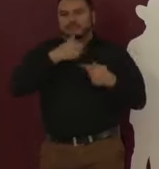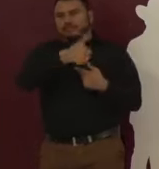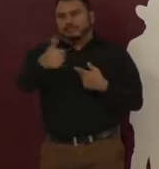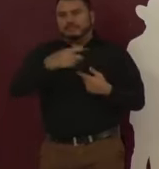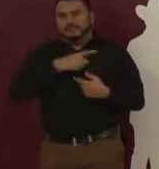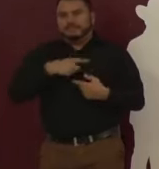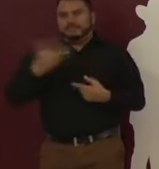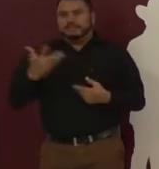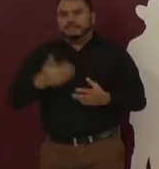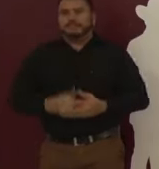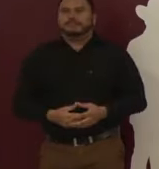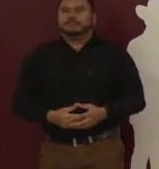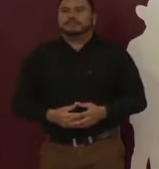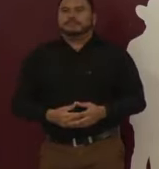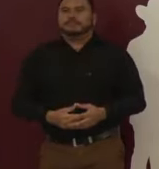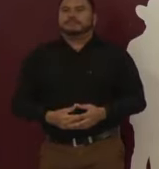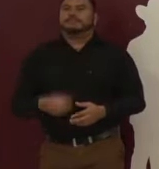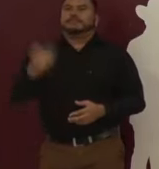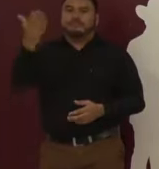corresponde.